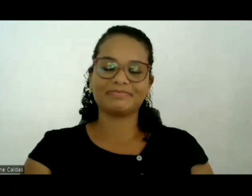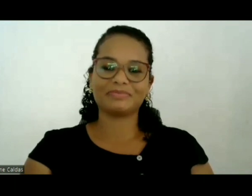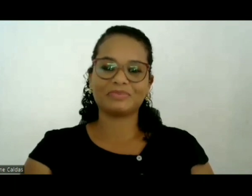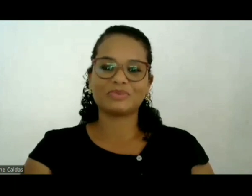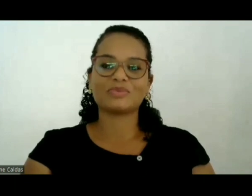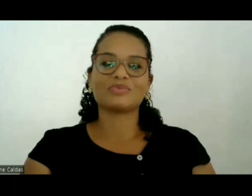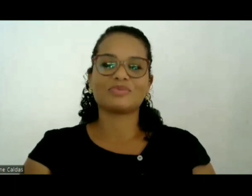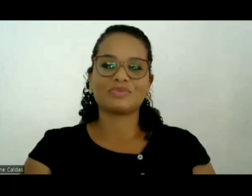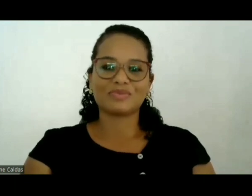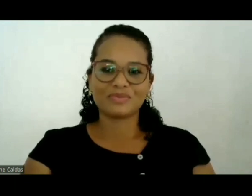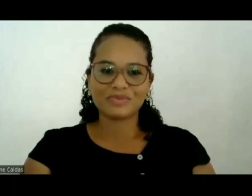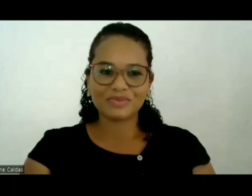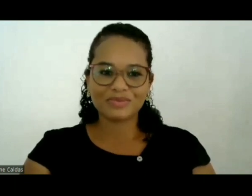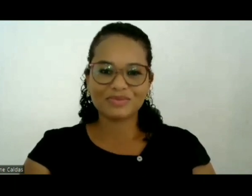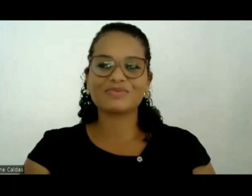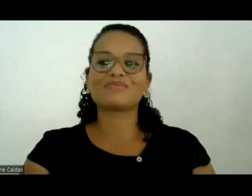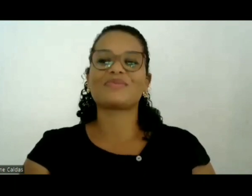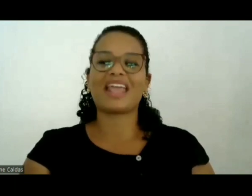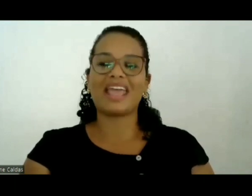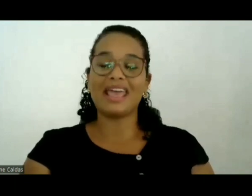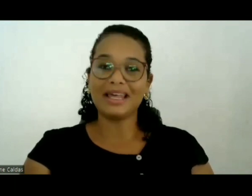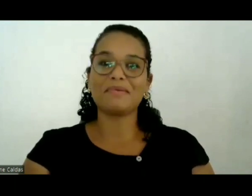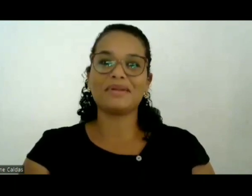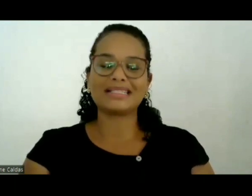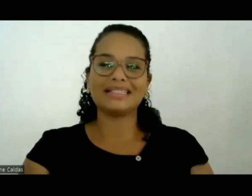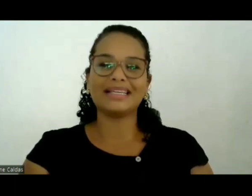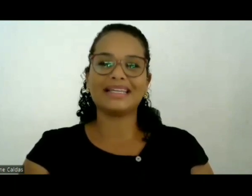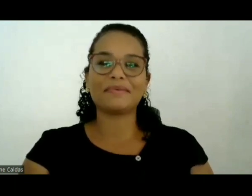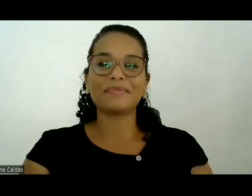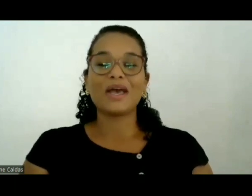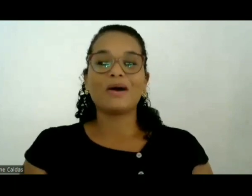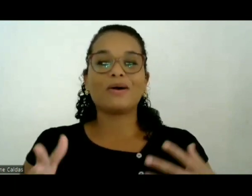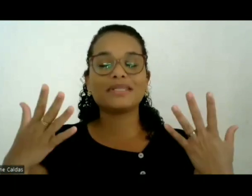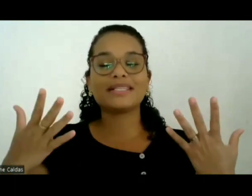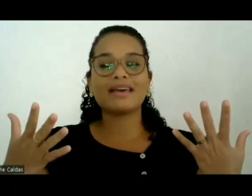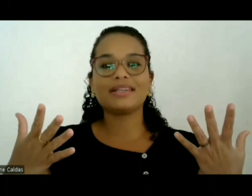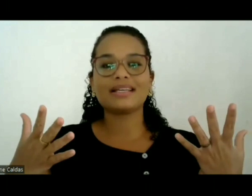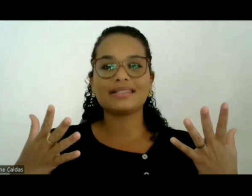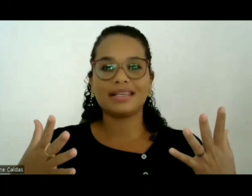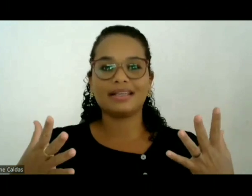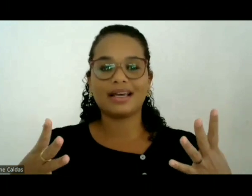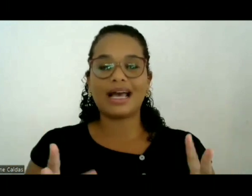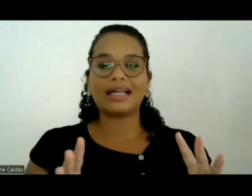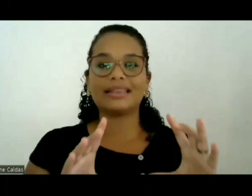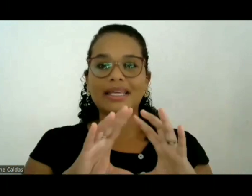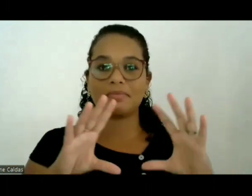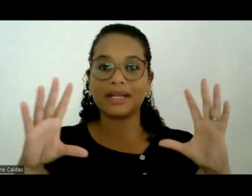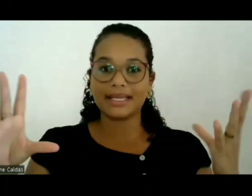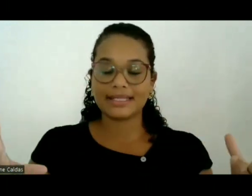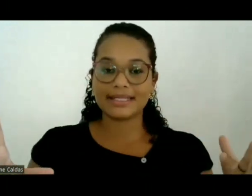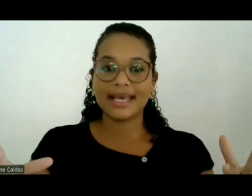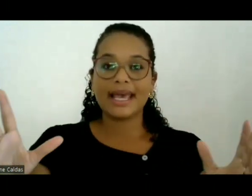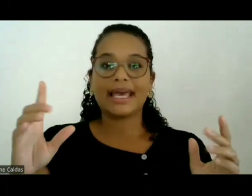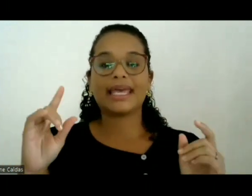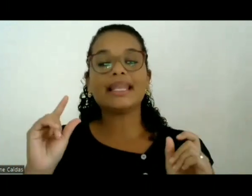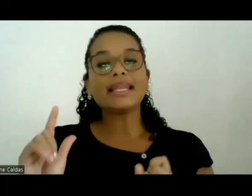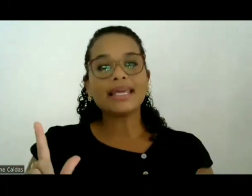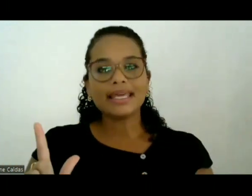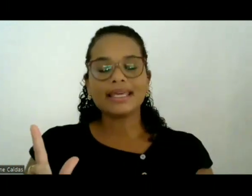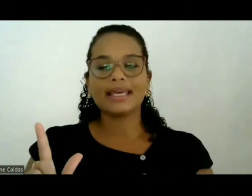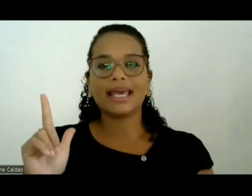Libras, ela é brasileira? Ela é brasileira. Observe na sigla Libras.